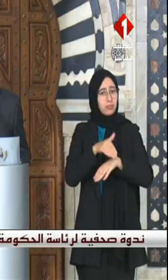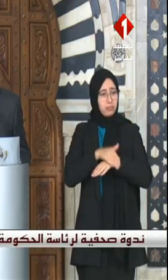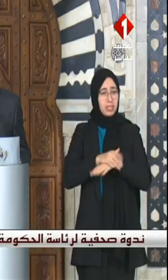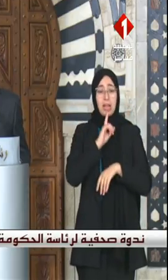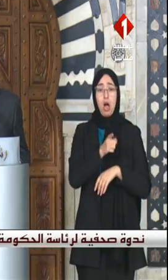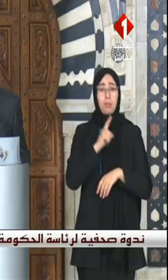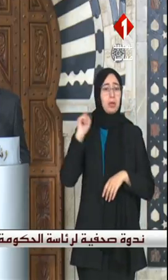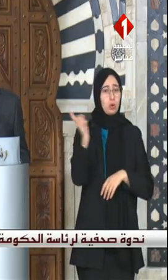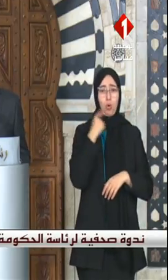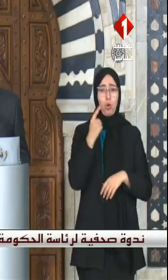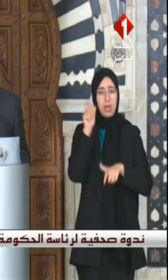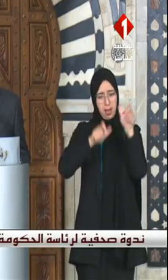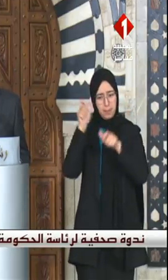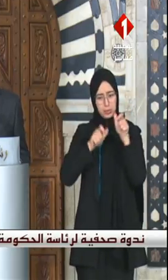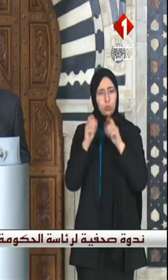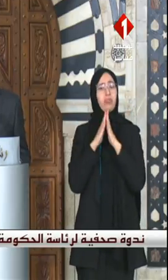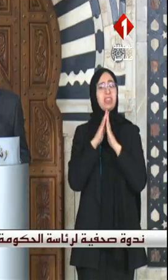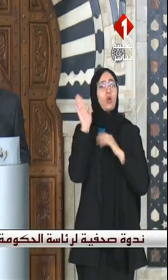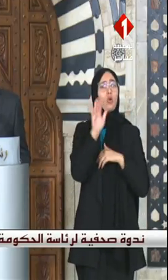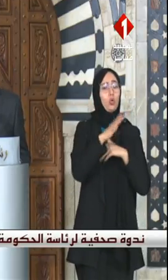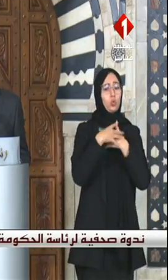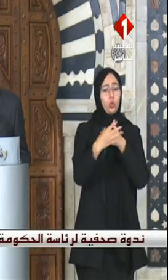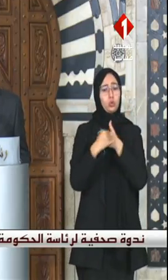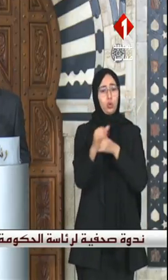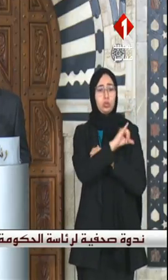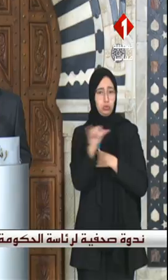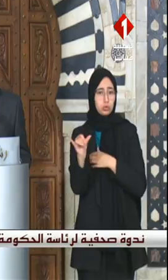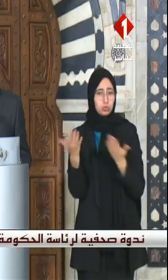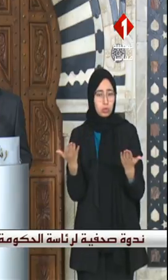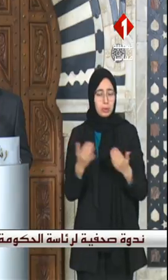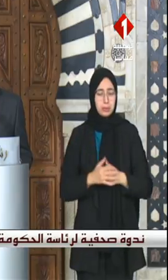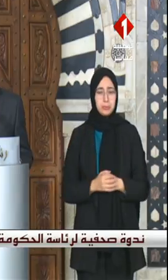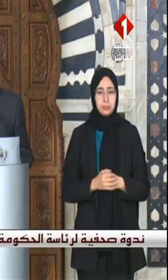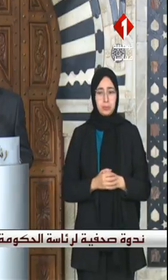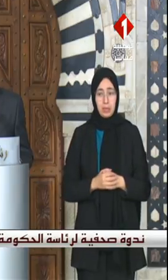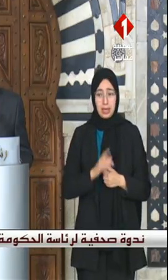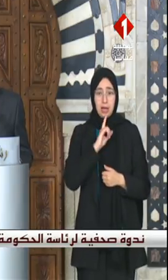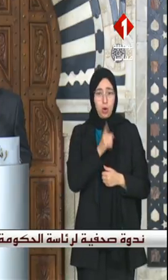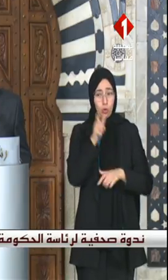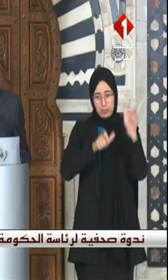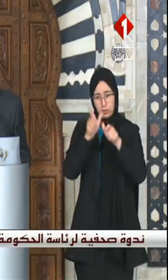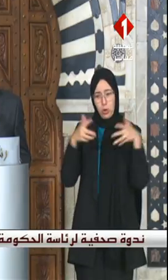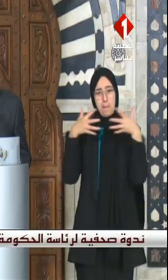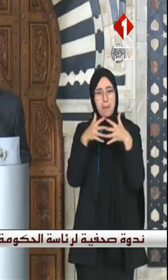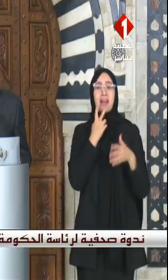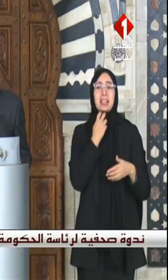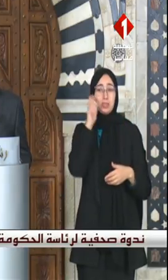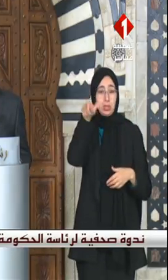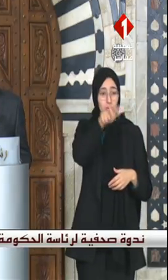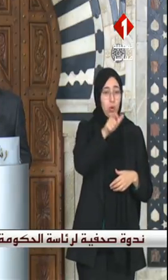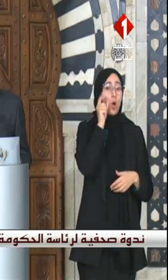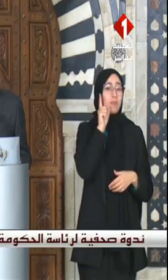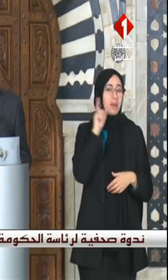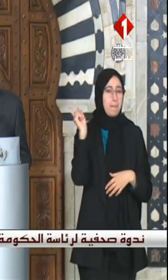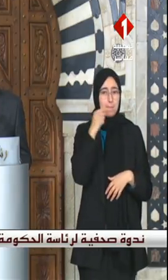أصبح مطلبا يتمسك به المواطن قبل أن تفرضه السلطة. لذلك أنا نأكد على أنه لازمنا نتعاون مع بعضنا كل في